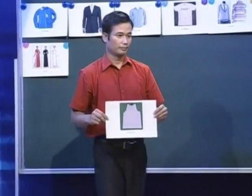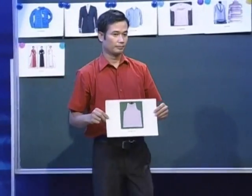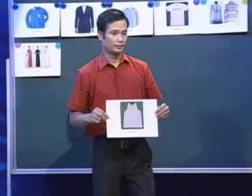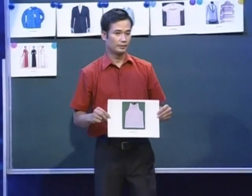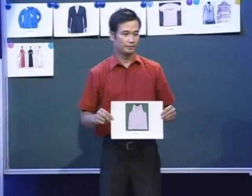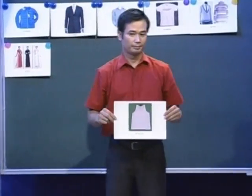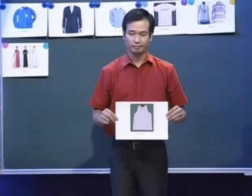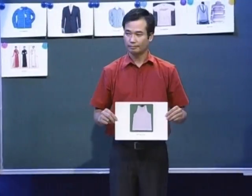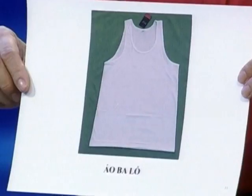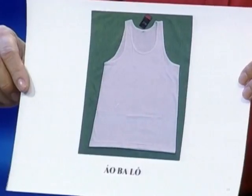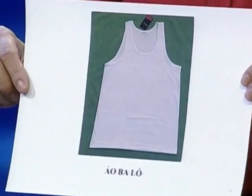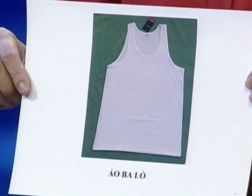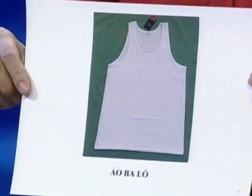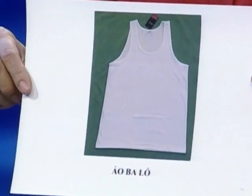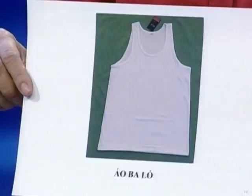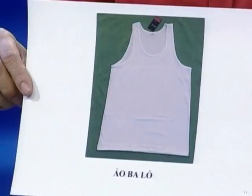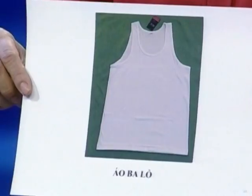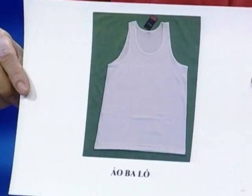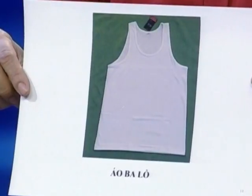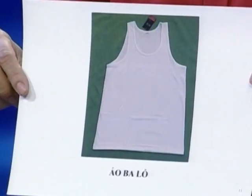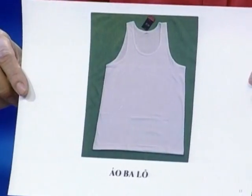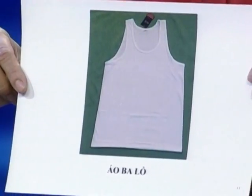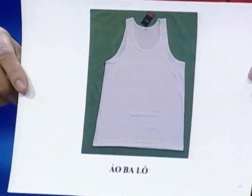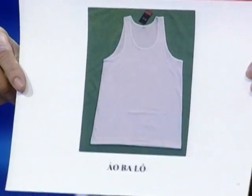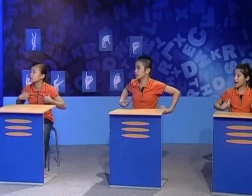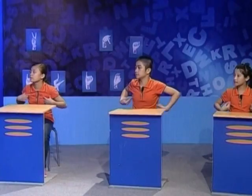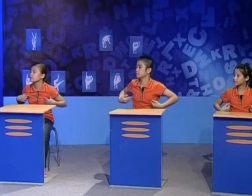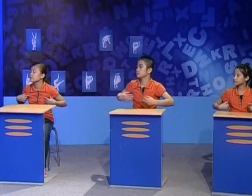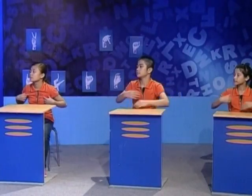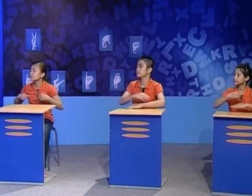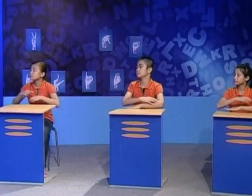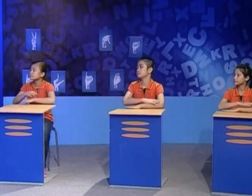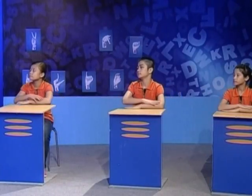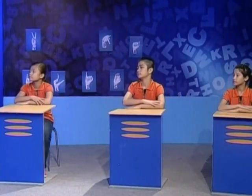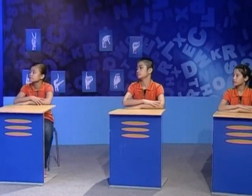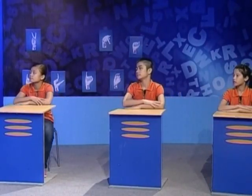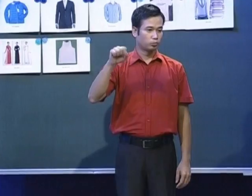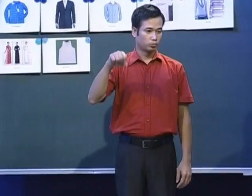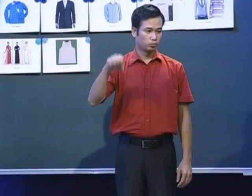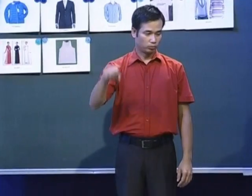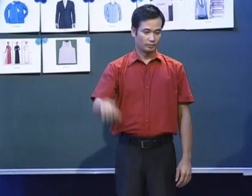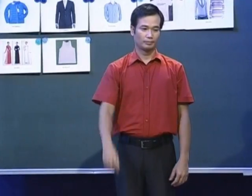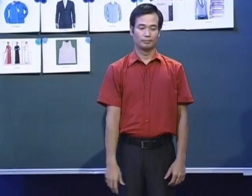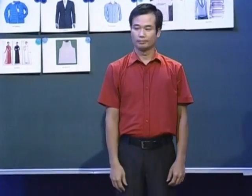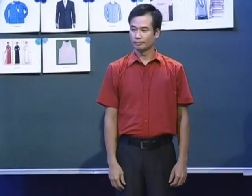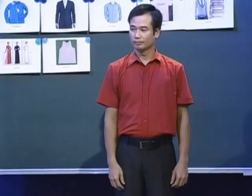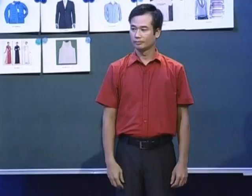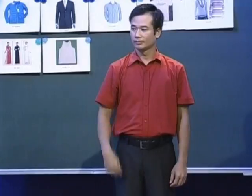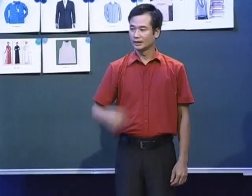Các em hãy cùng quan sát bức tranh trên tay thầy. Hãy cho thầy biết đây là áo gì nhỉ? Đúng rồi, đây là áo ba lỗ. Chúng ta cùng học ký hiệu